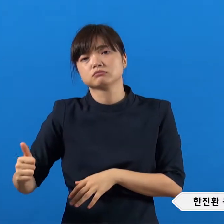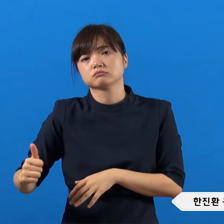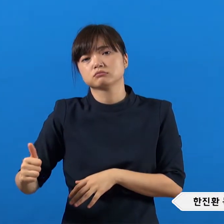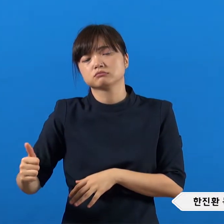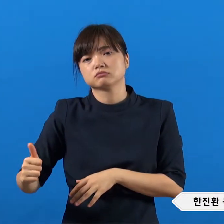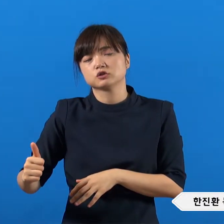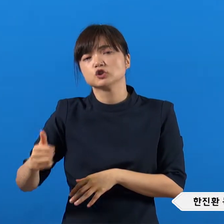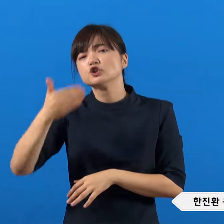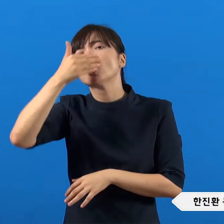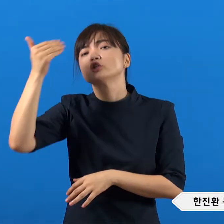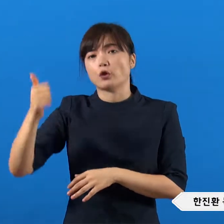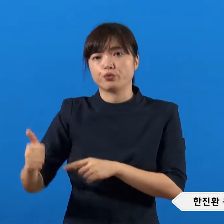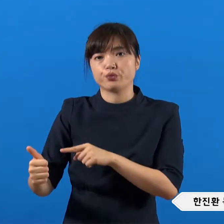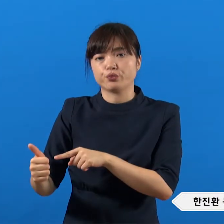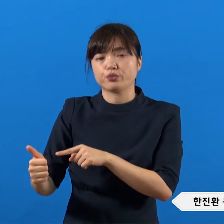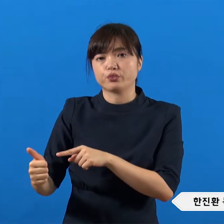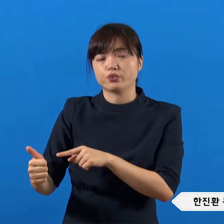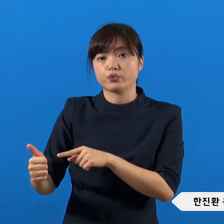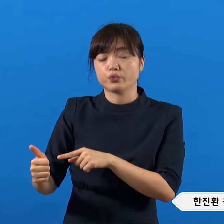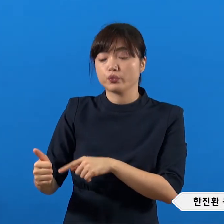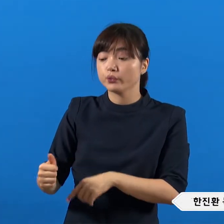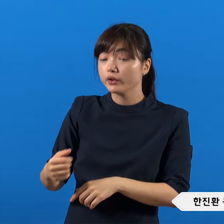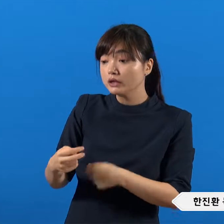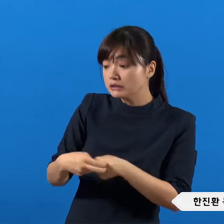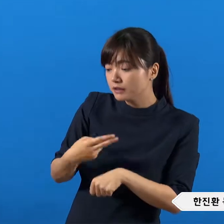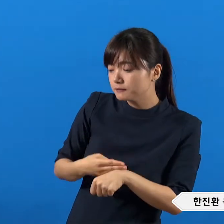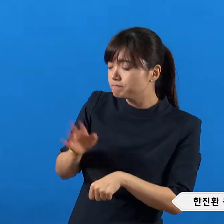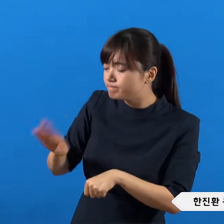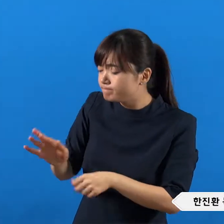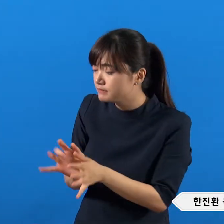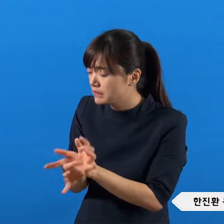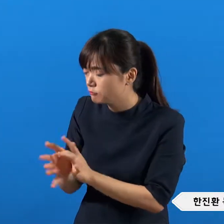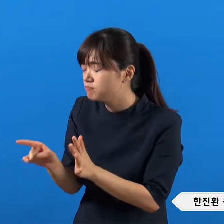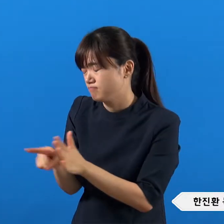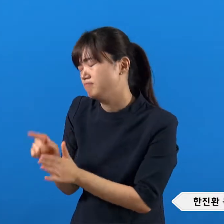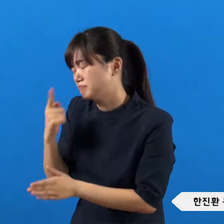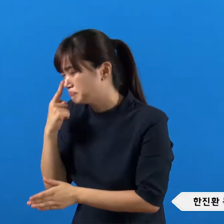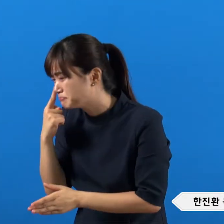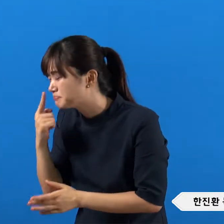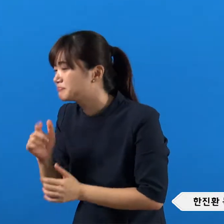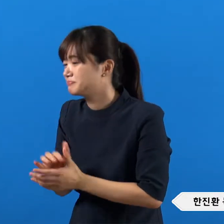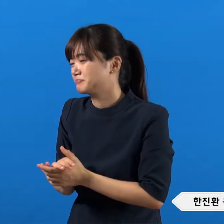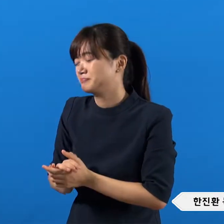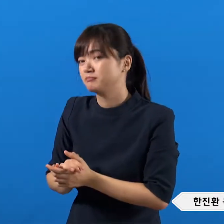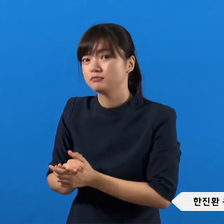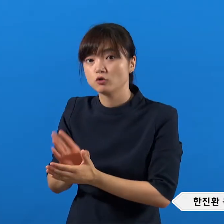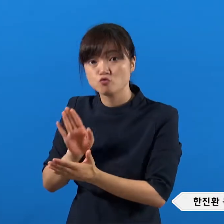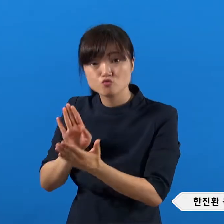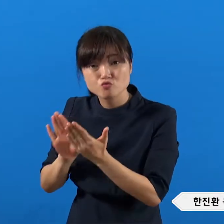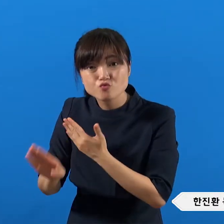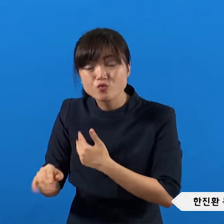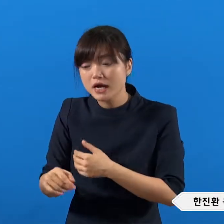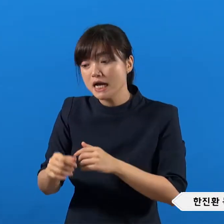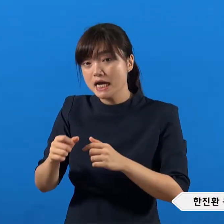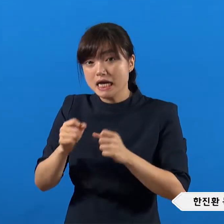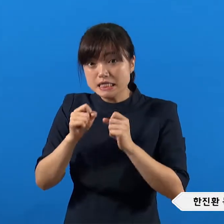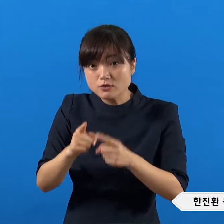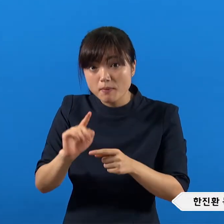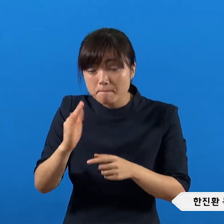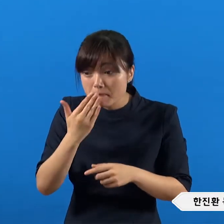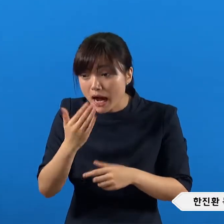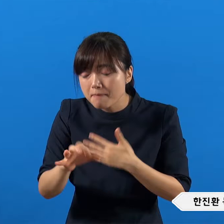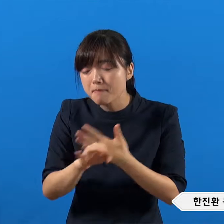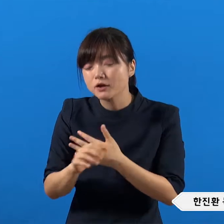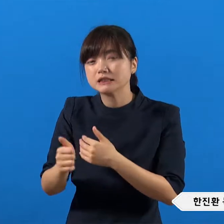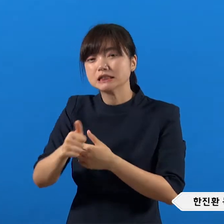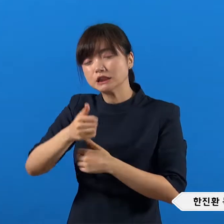있는 청년이었습니다. 그 청년에게 예수님을 전했습니다. 그때부터 코른펠드는 기회 있을 때마다